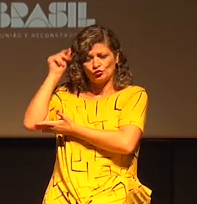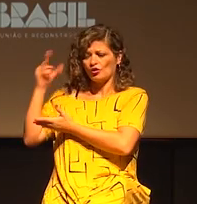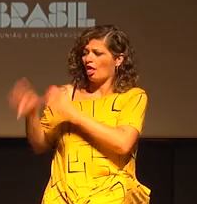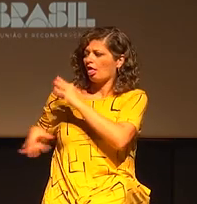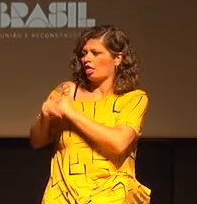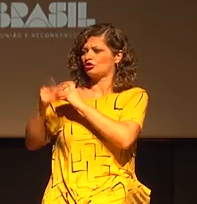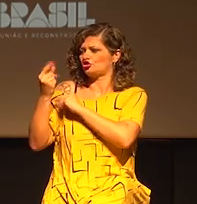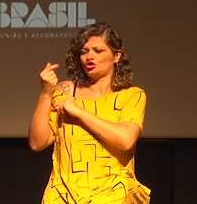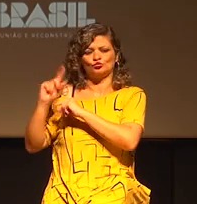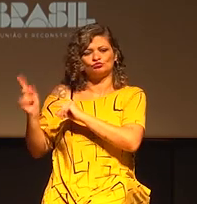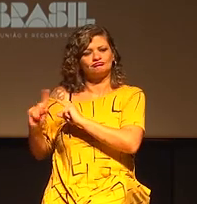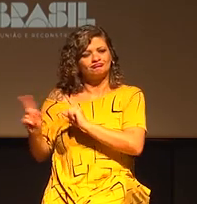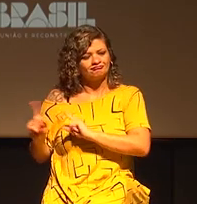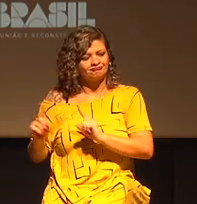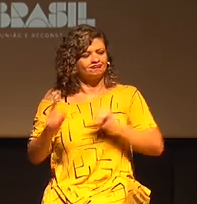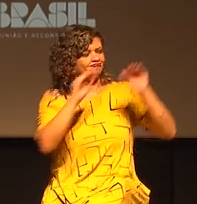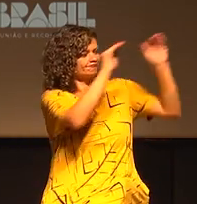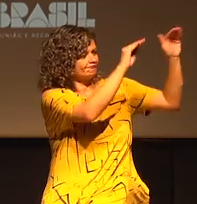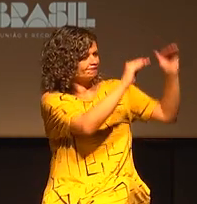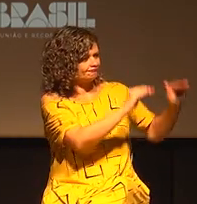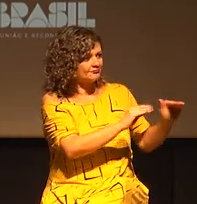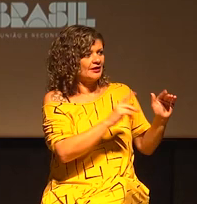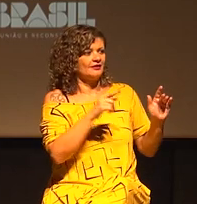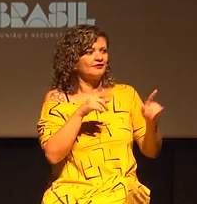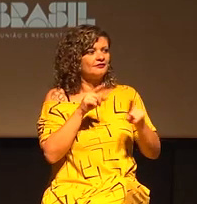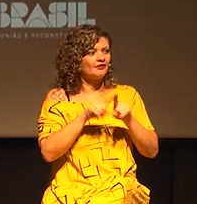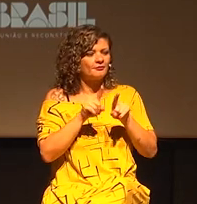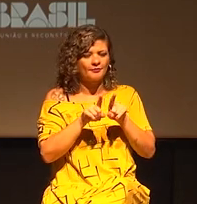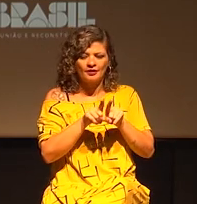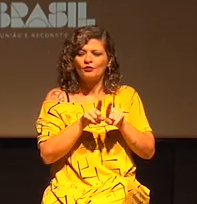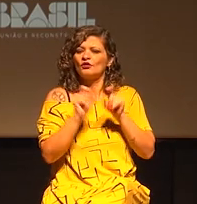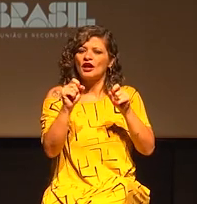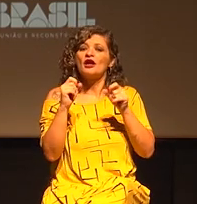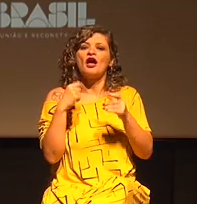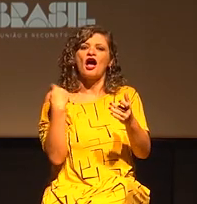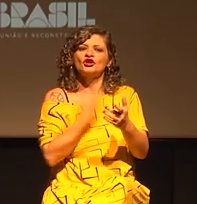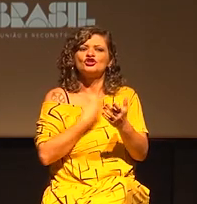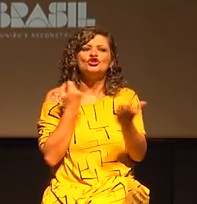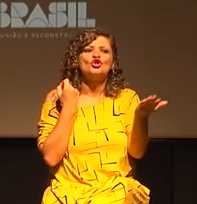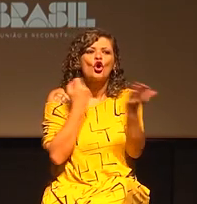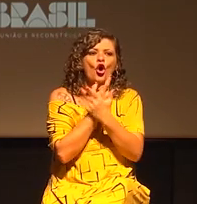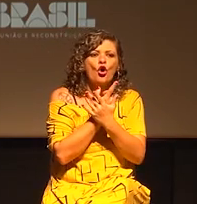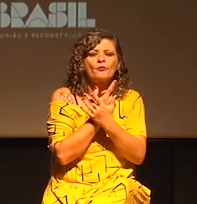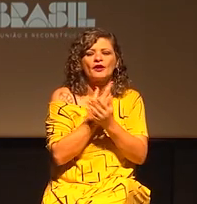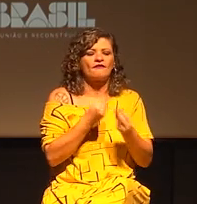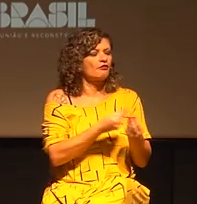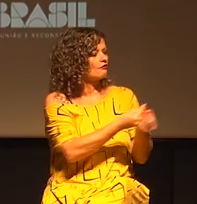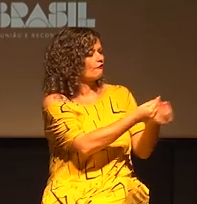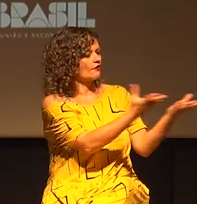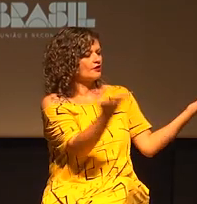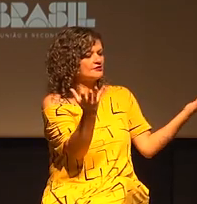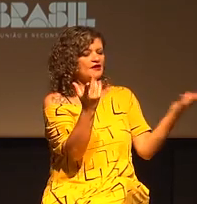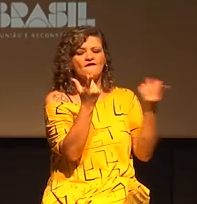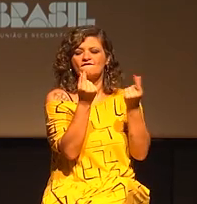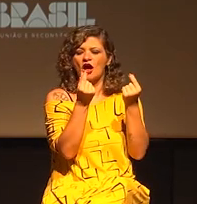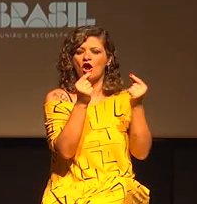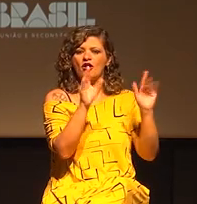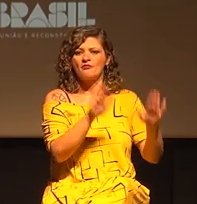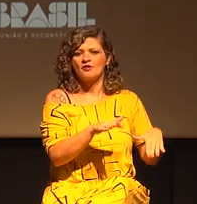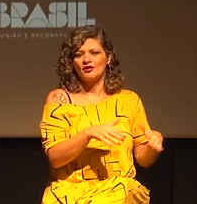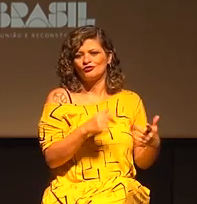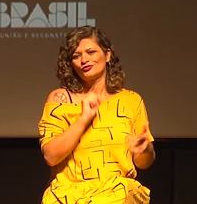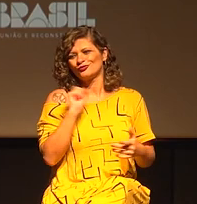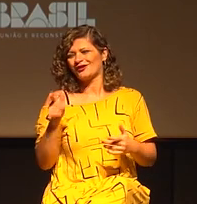ao preço em alguns casos é mais do que isso a gente compra e vai deixar à disposição por menos do que o preço com que foi